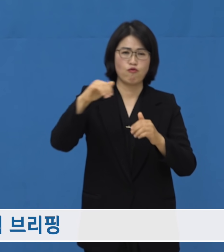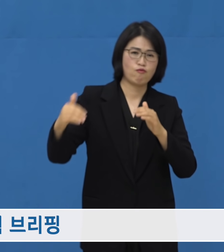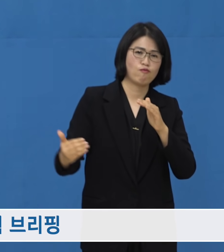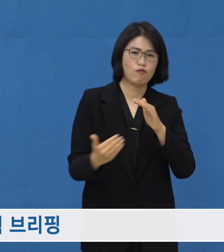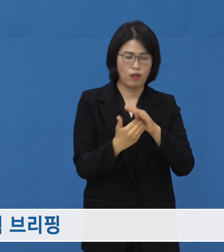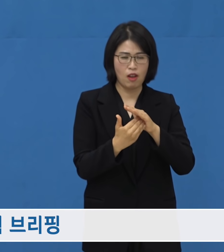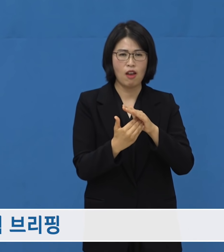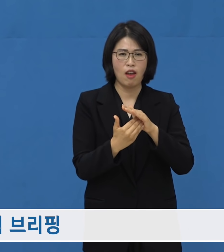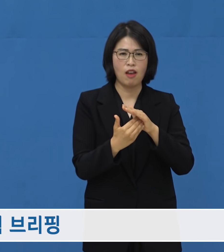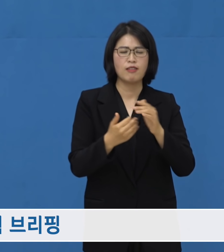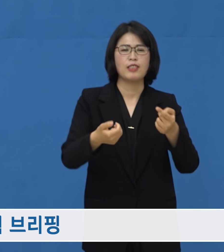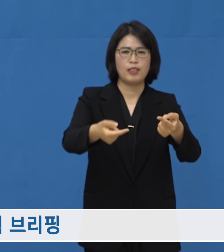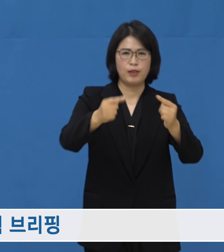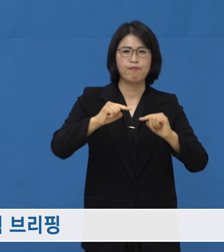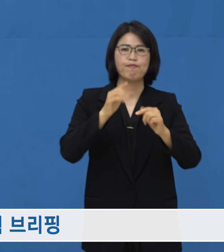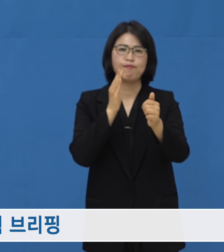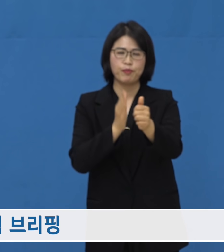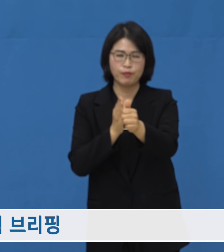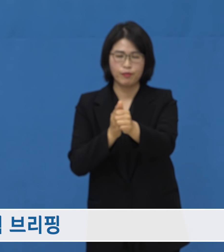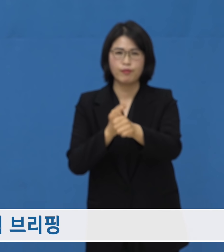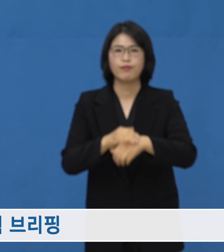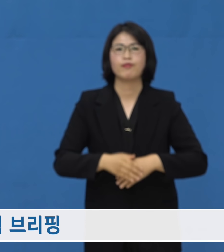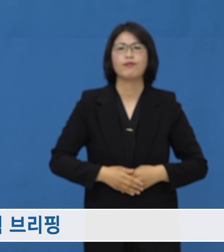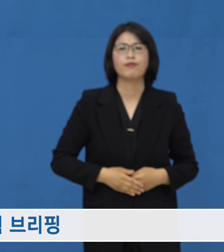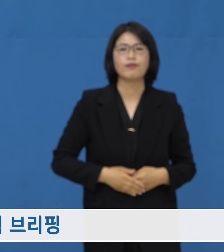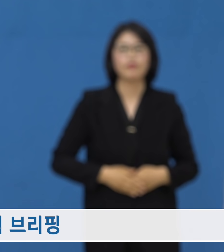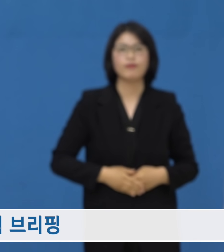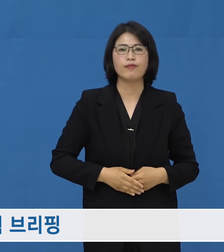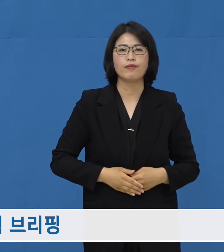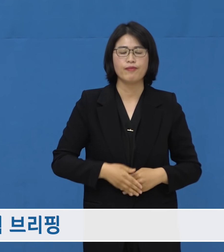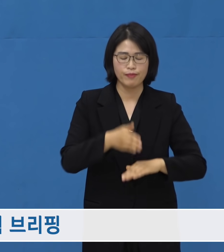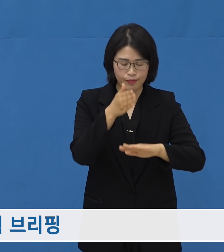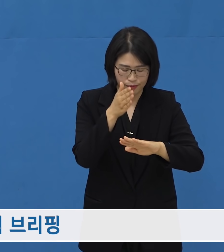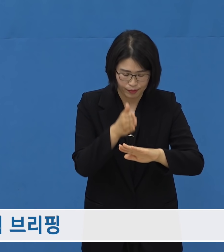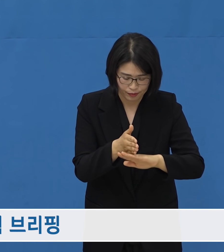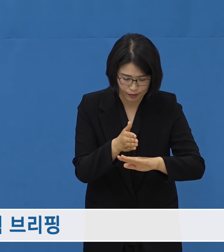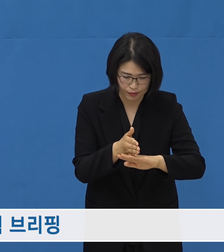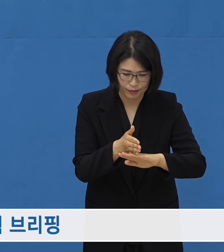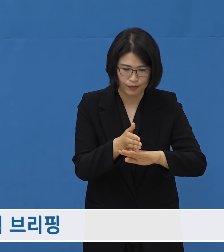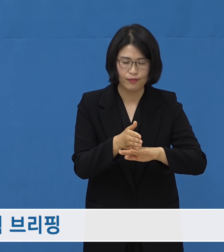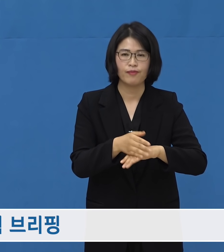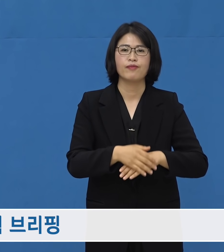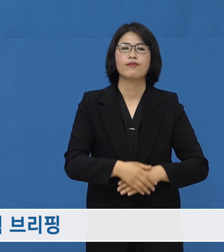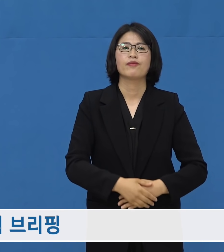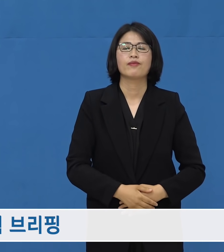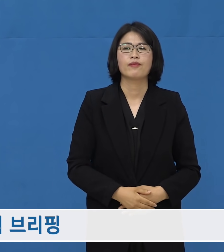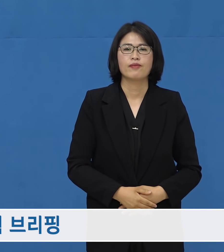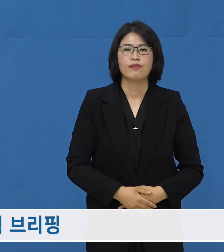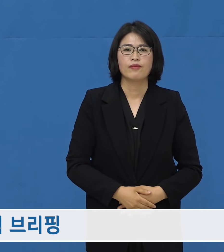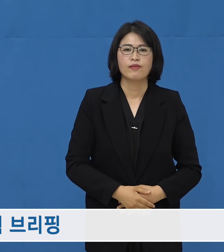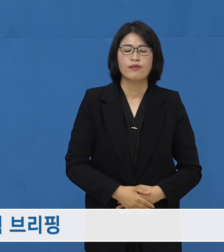데 동참해 주시기를 당부드립니다. 감사합니다.